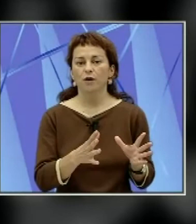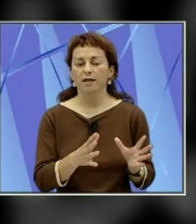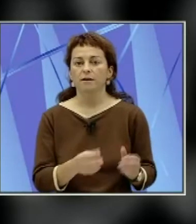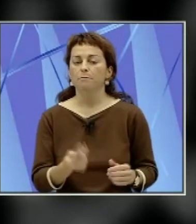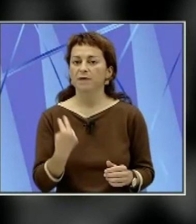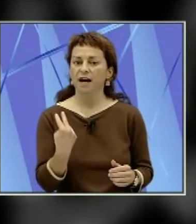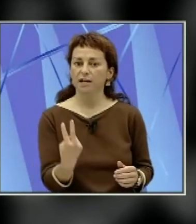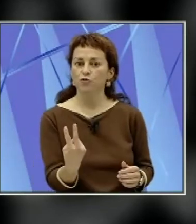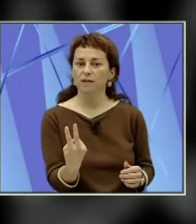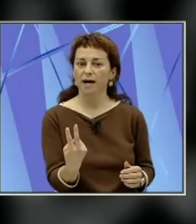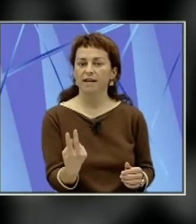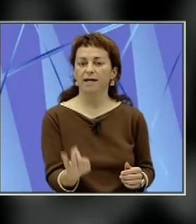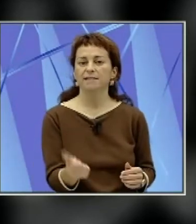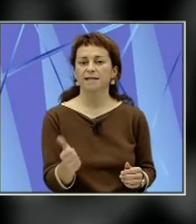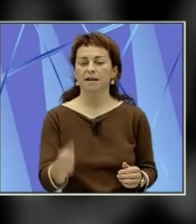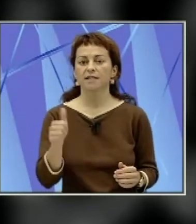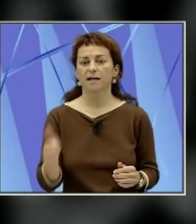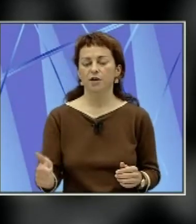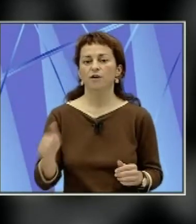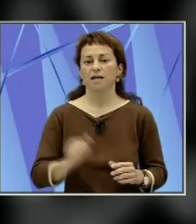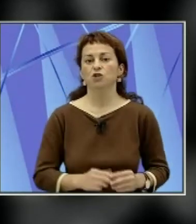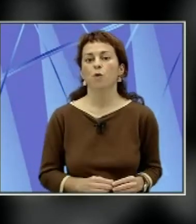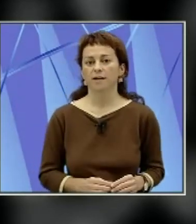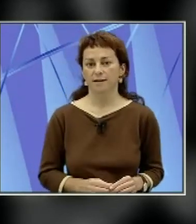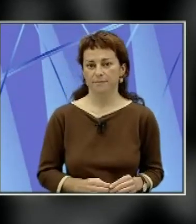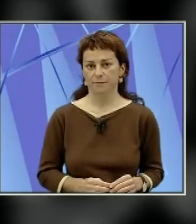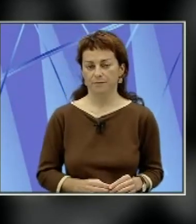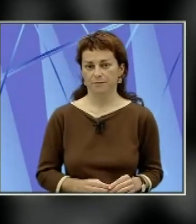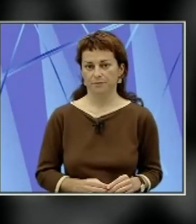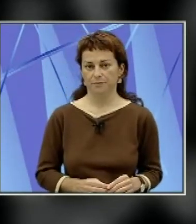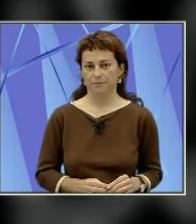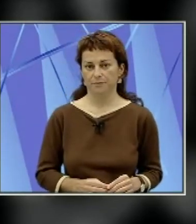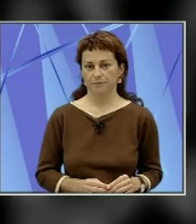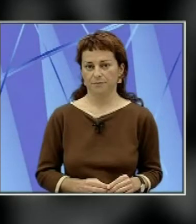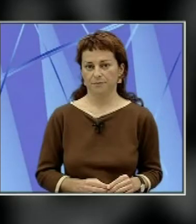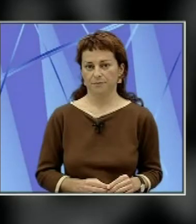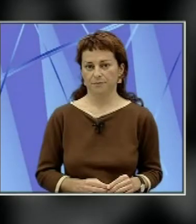Juntagailu hori bigarren juntagailaren atzean jarri ohi da eskuarki.